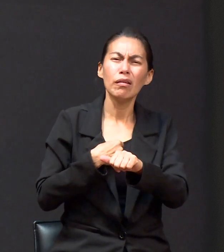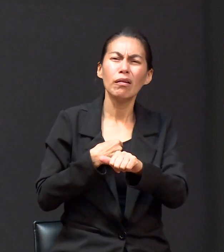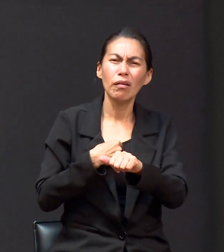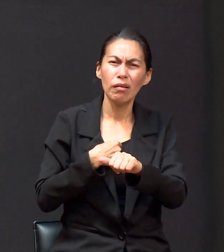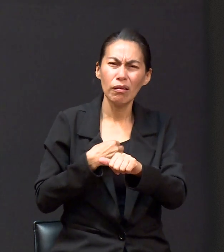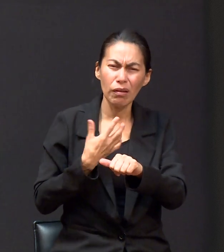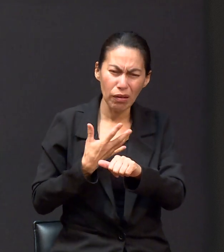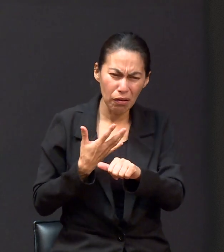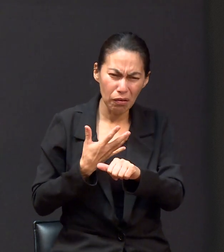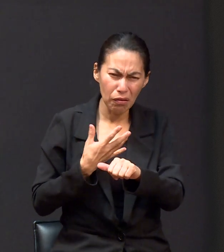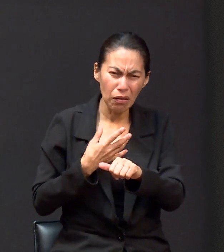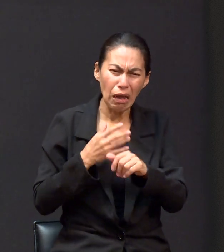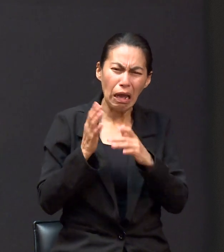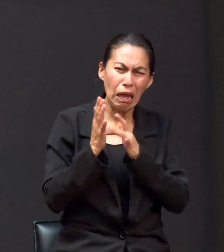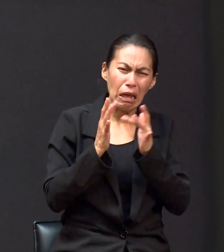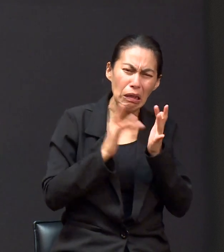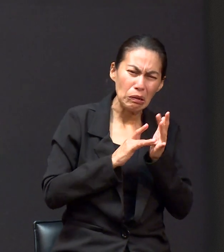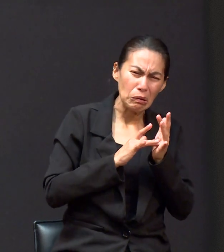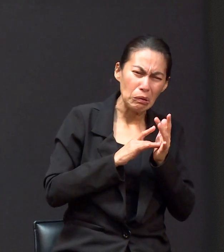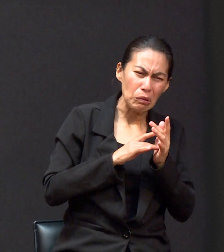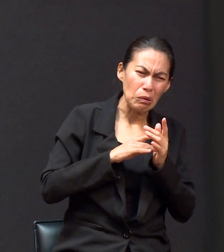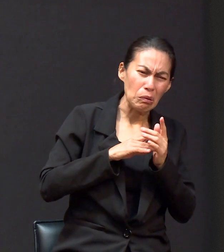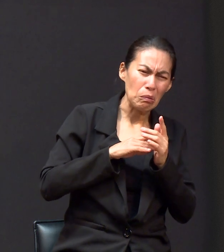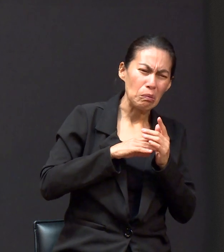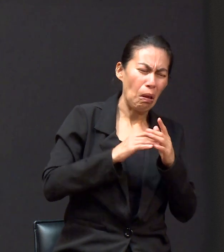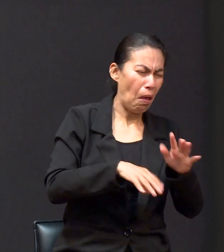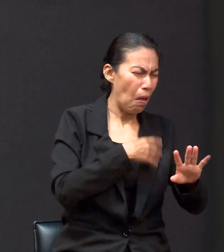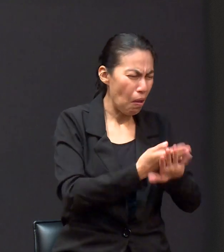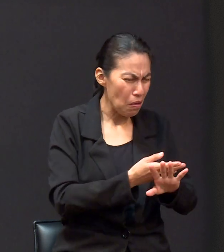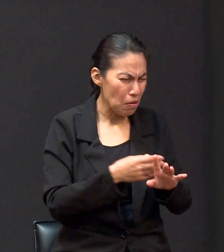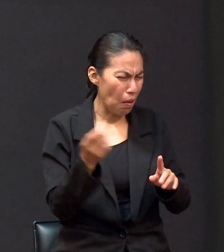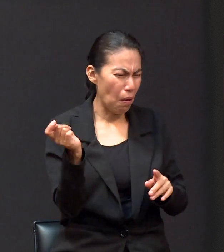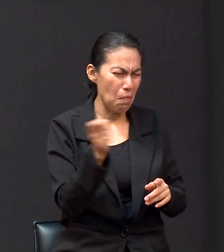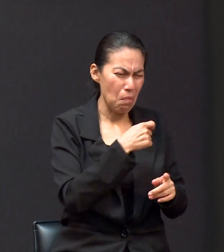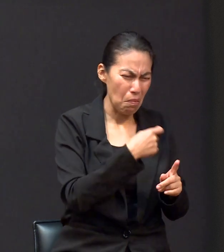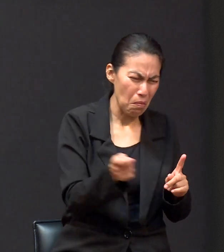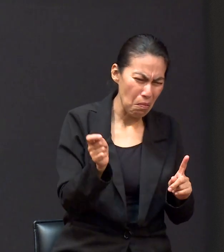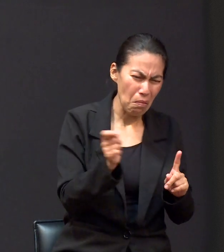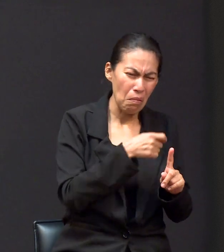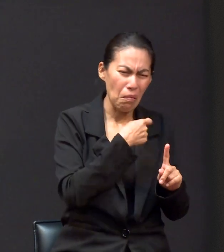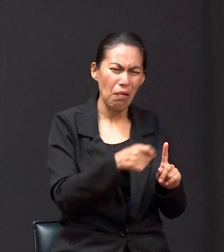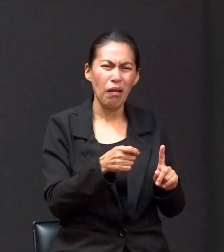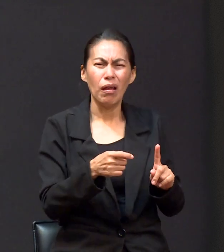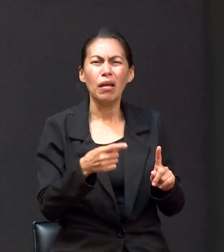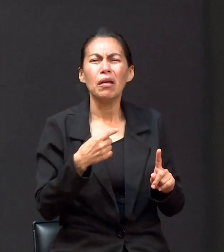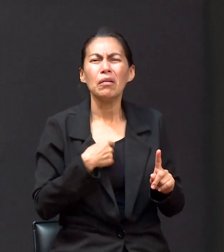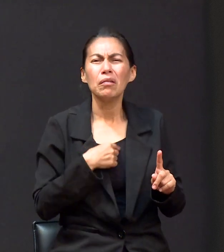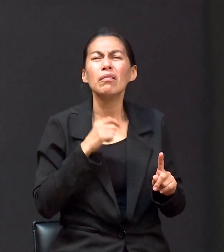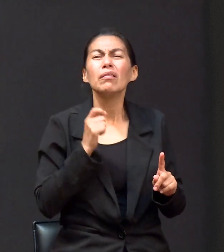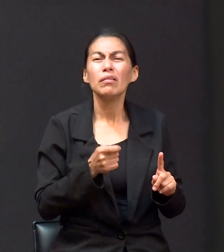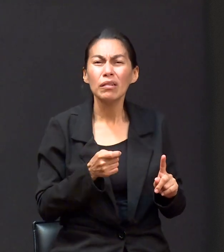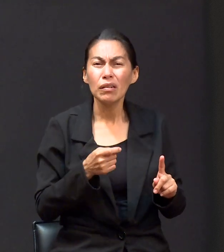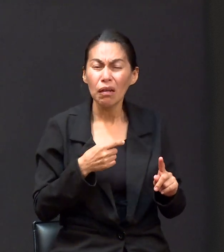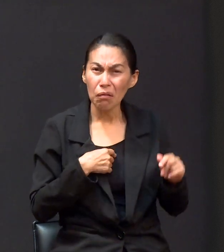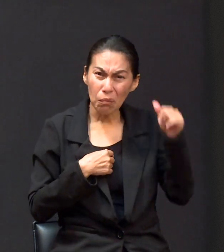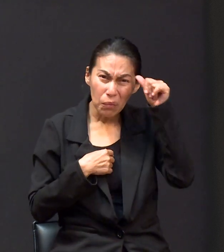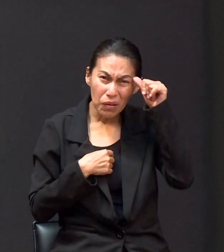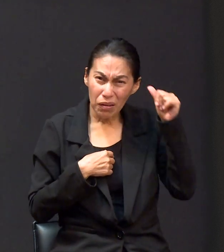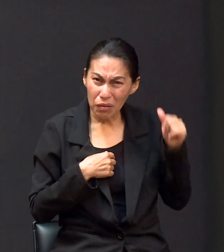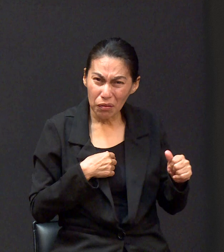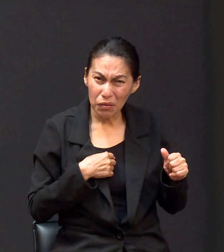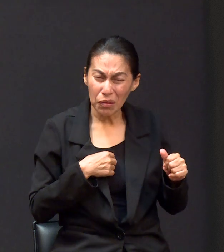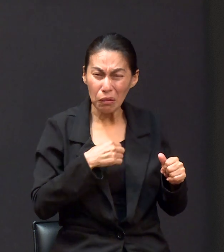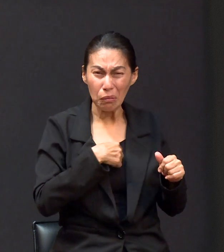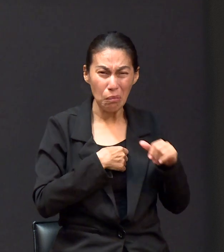¿Y yo qué puedo esperar si a Dios lo maltrataron tanto? ¿Qué puedo esperar yo que soy tan pecadora?